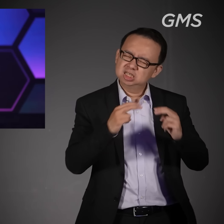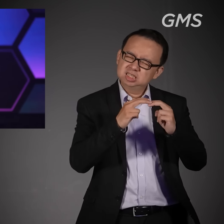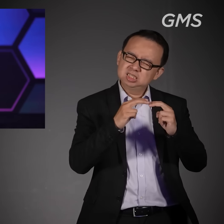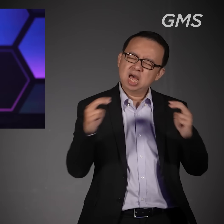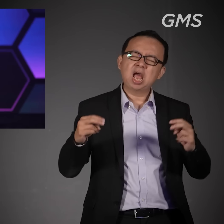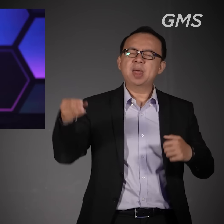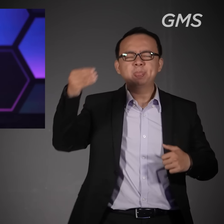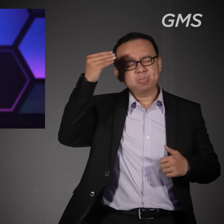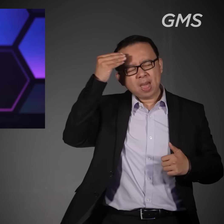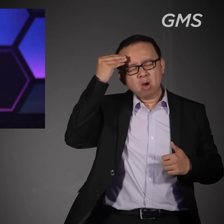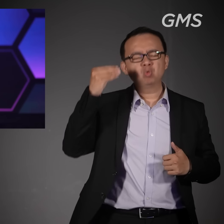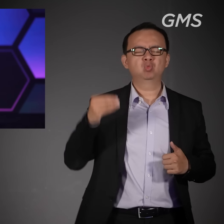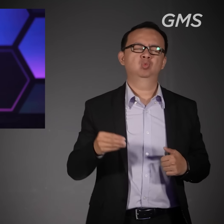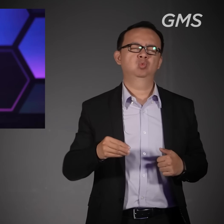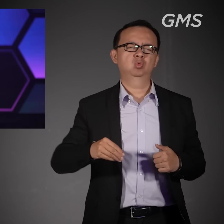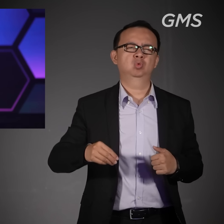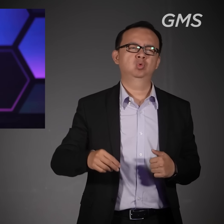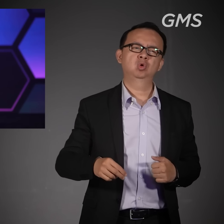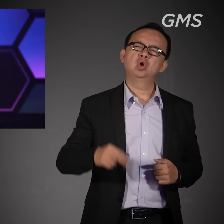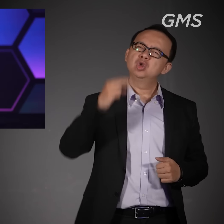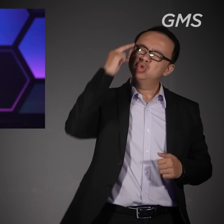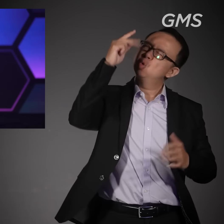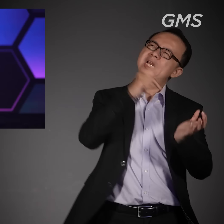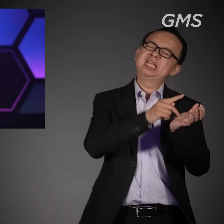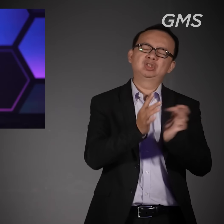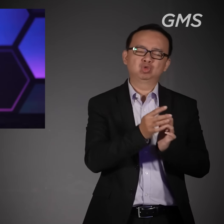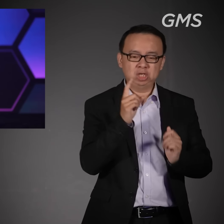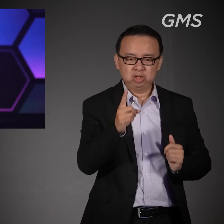head of the church is. Yesus Kristus itu